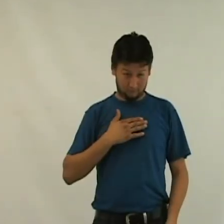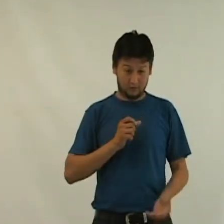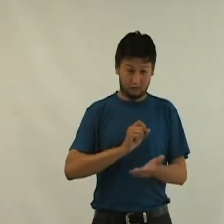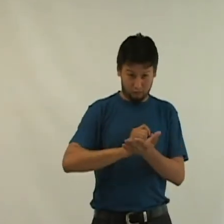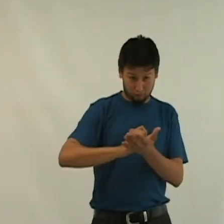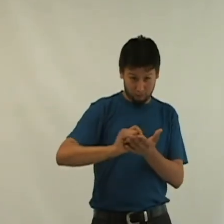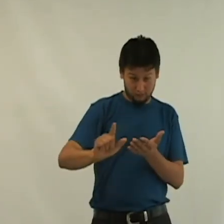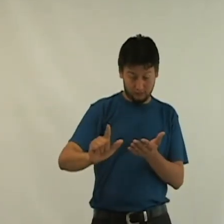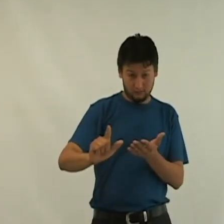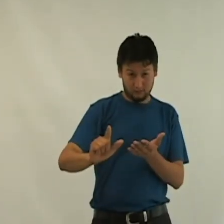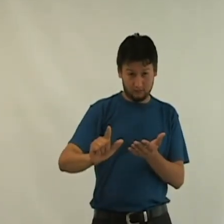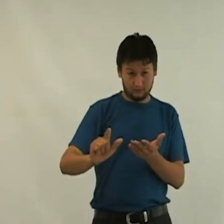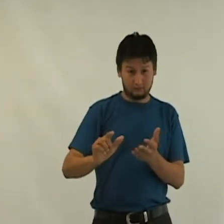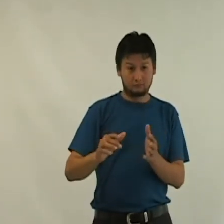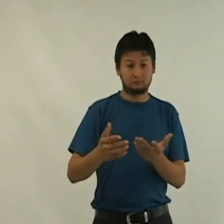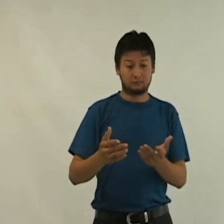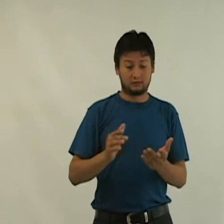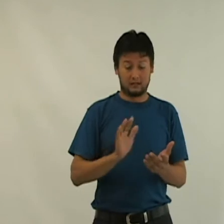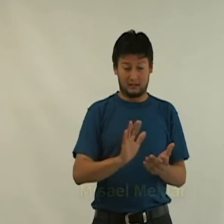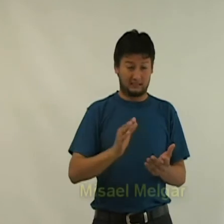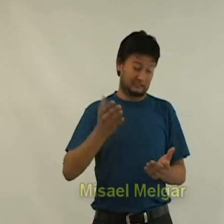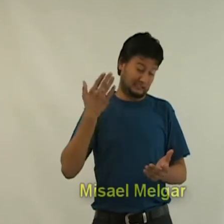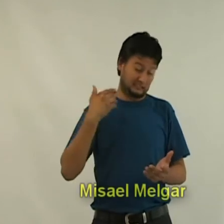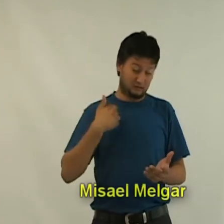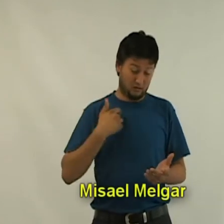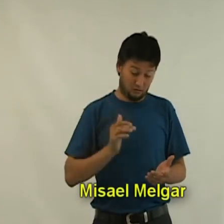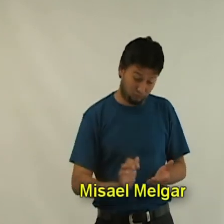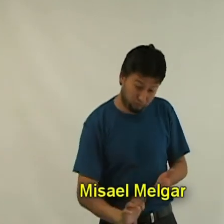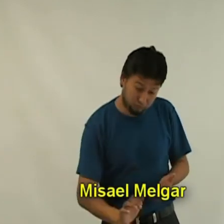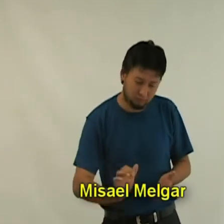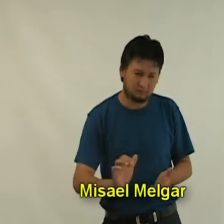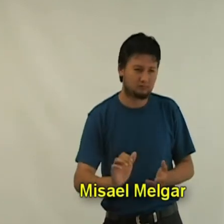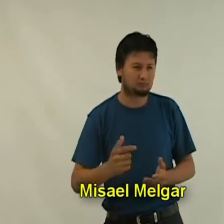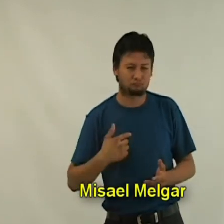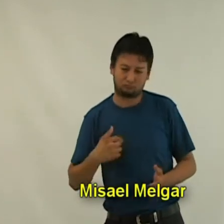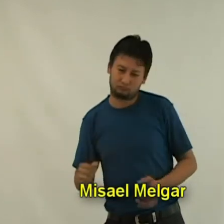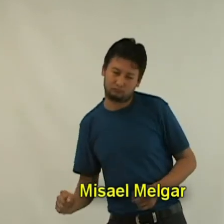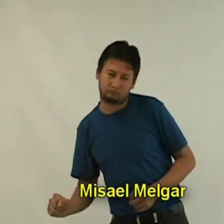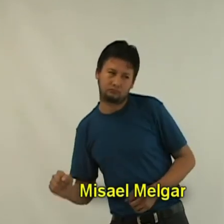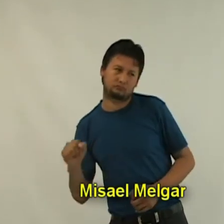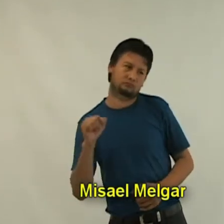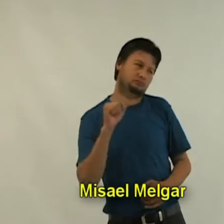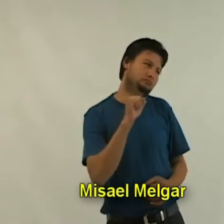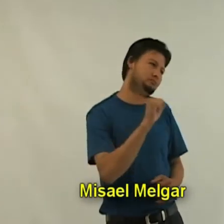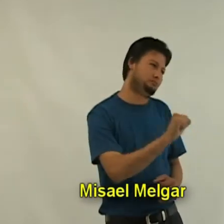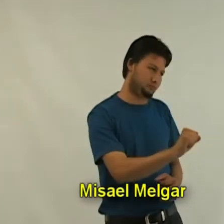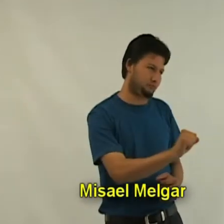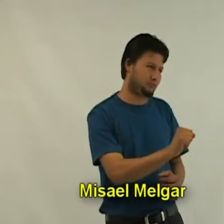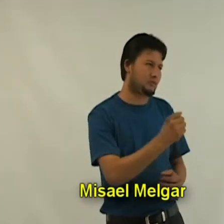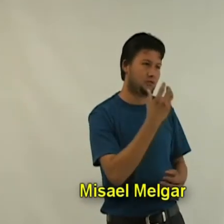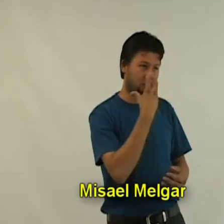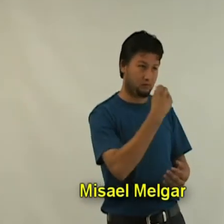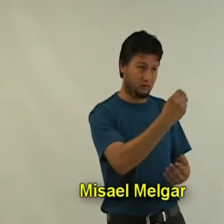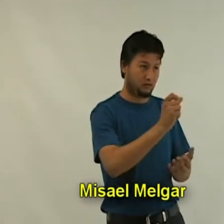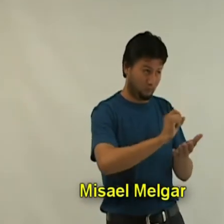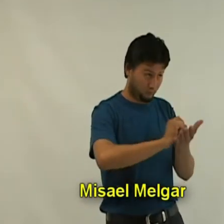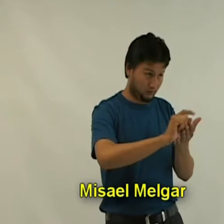Mi experiencia en la escuela. ¿Cómo? Antes, cuando estaba pequeño, me llevaban a la escuela de audición y